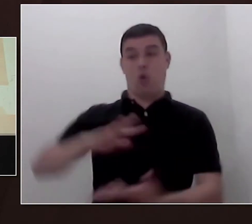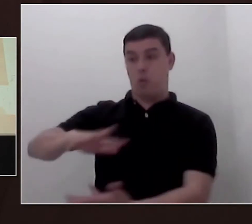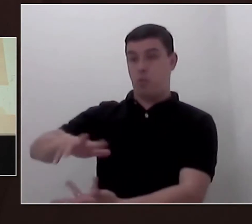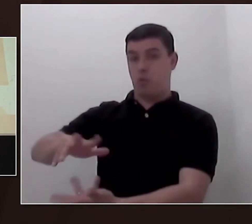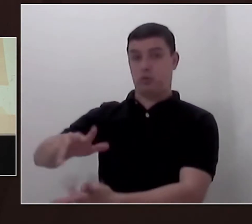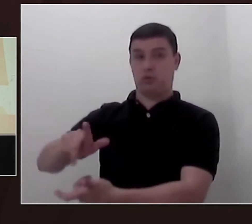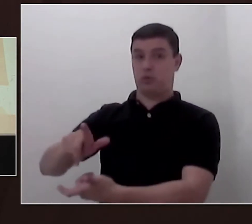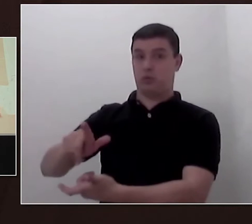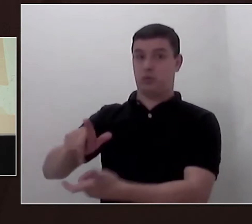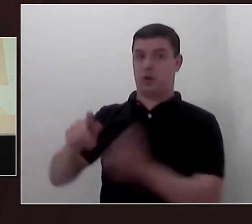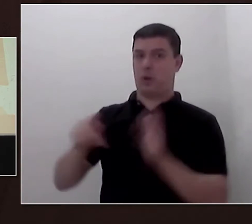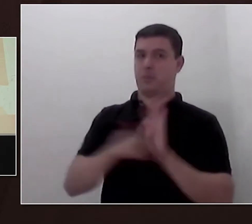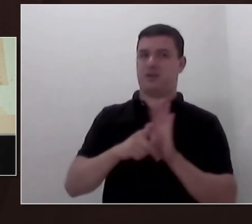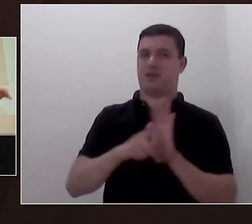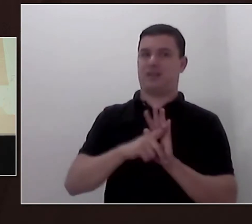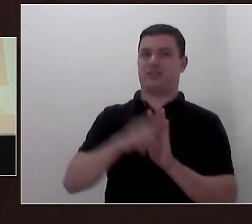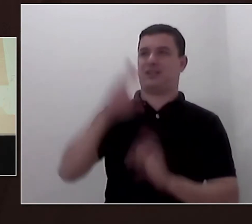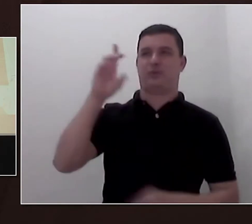Esse mundo